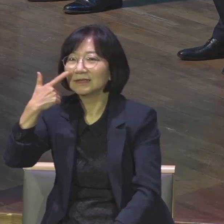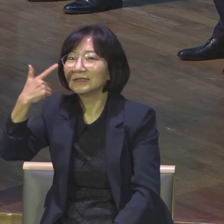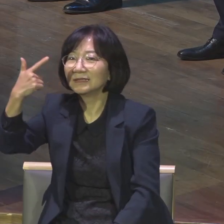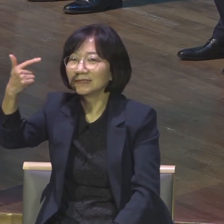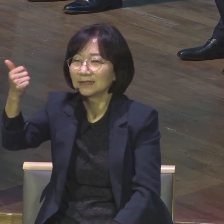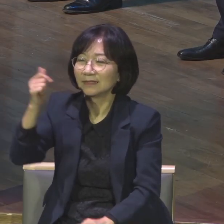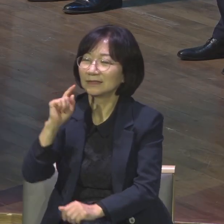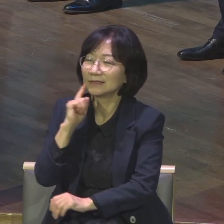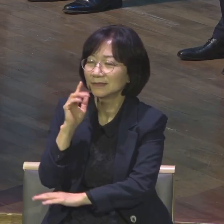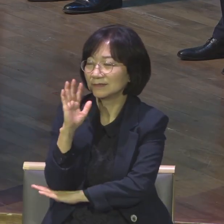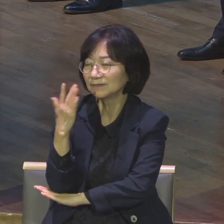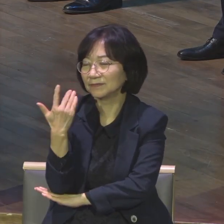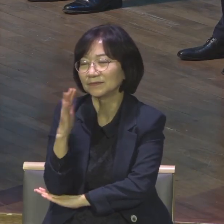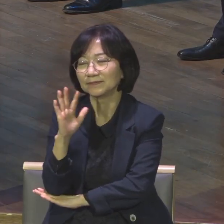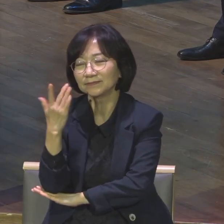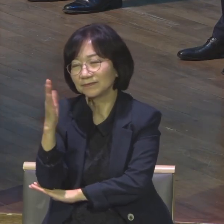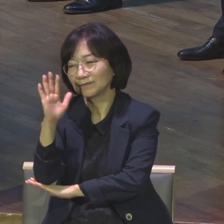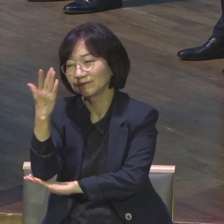아버지의